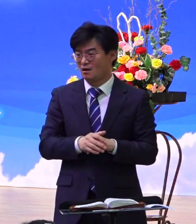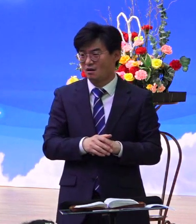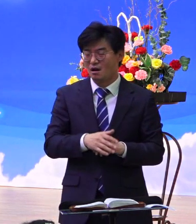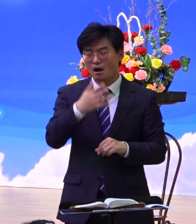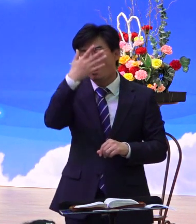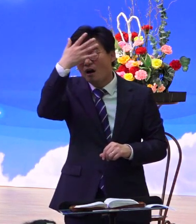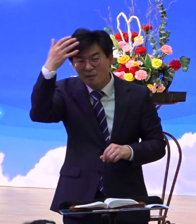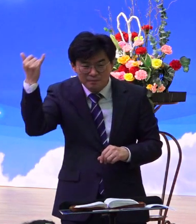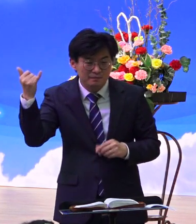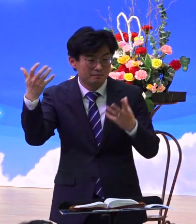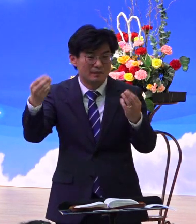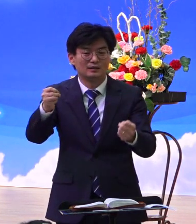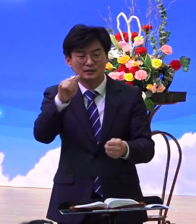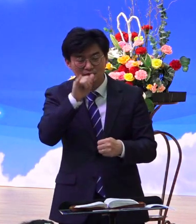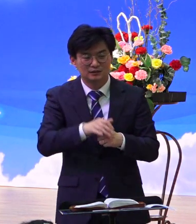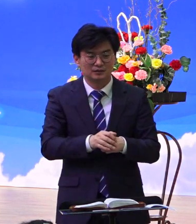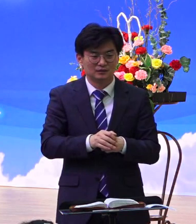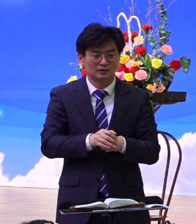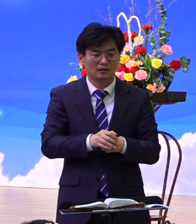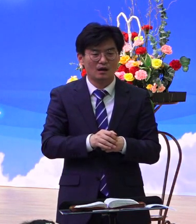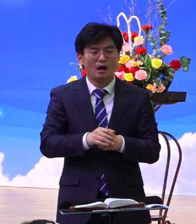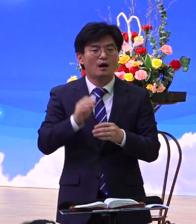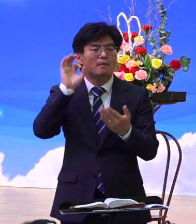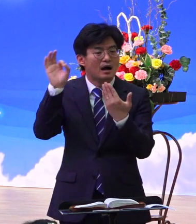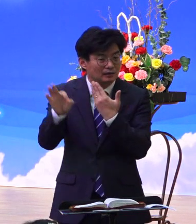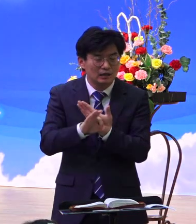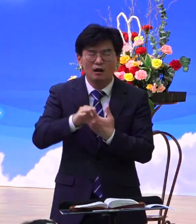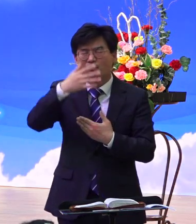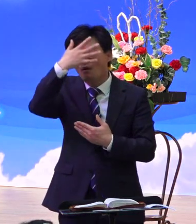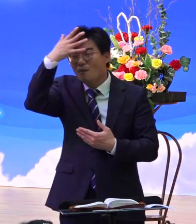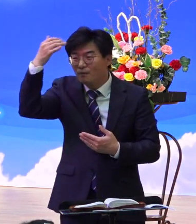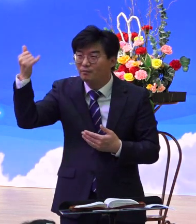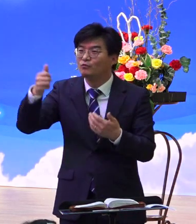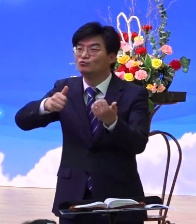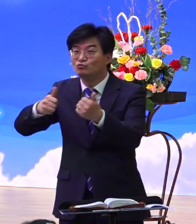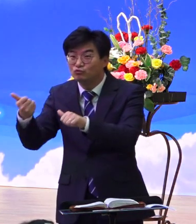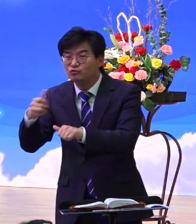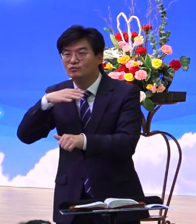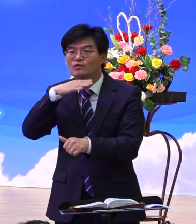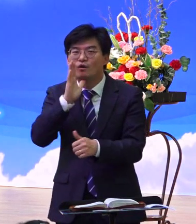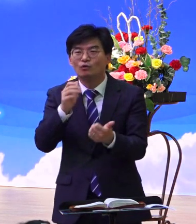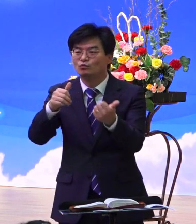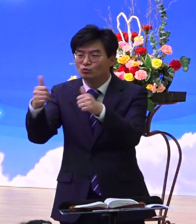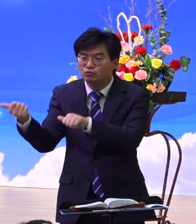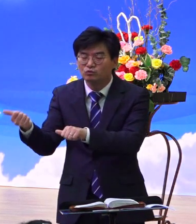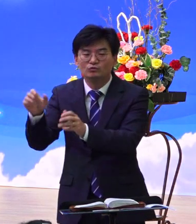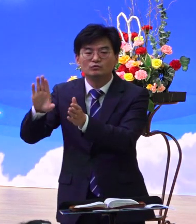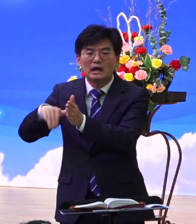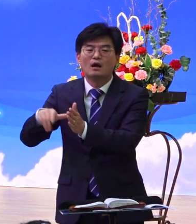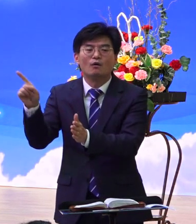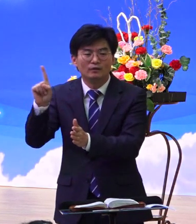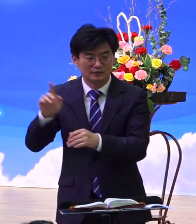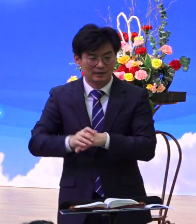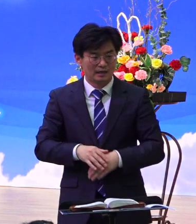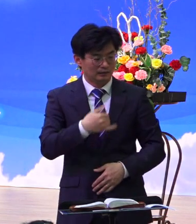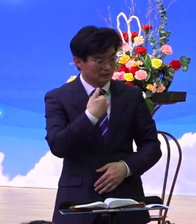하나님 나라에 가실 겁니다. 하나님께서 부르시고 자녀들이 이 땅에 남을 텐데, 그 자녀들에게 여러분